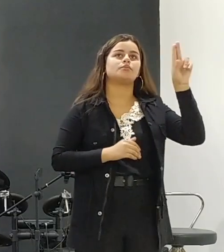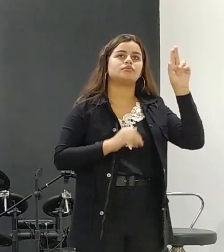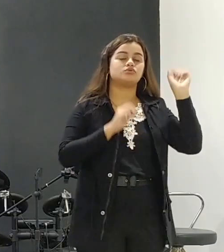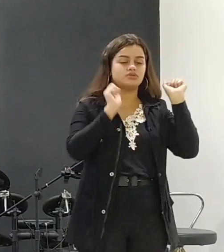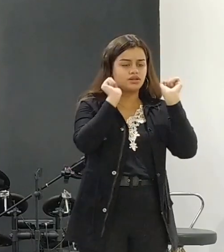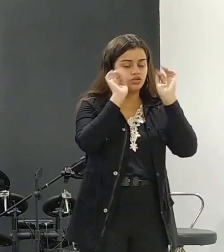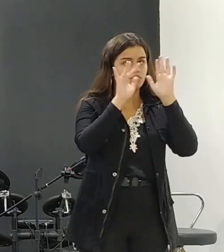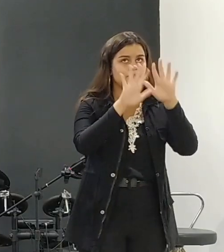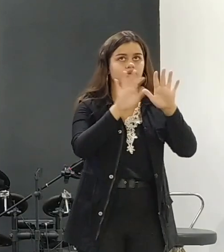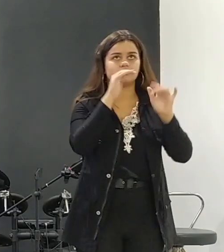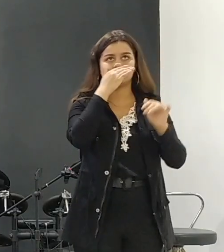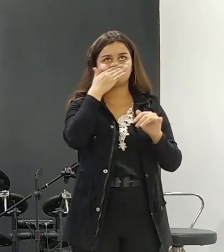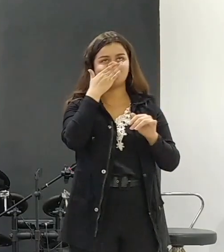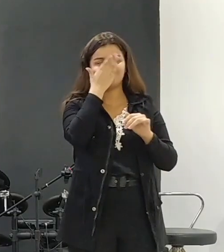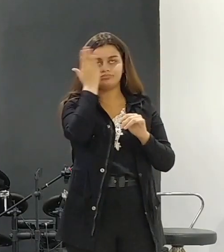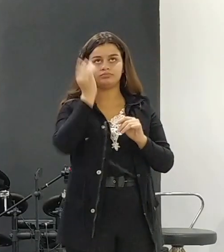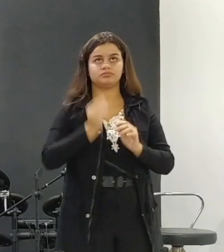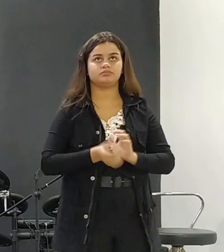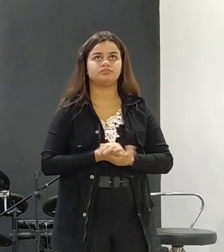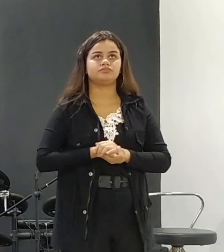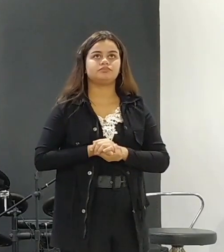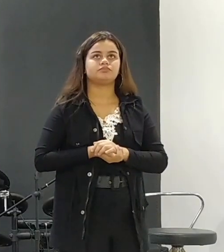tu serás uma bênção. 3.